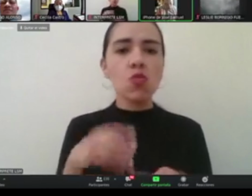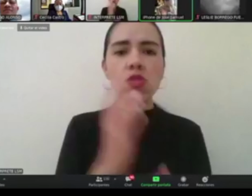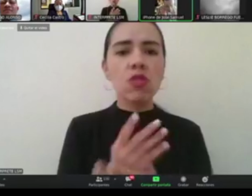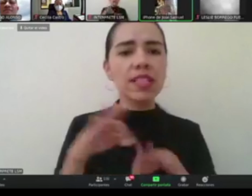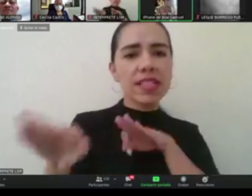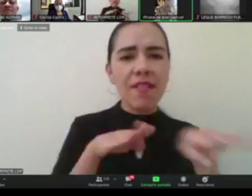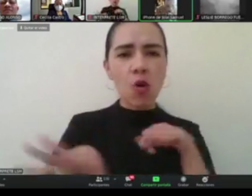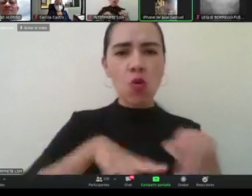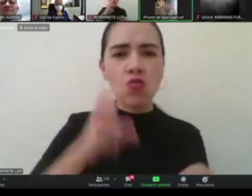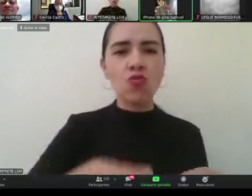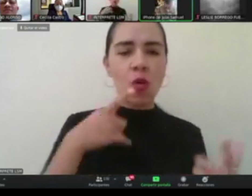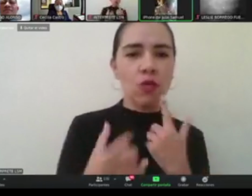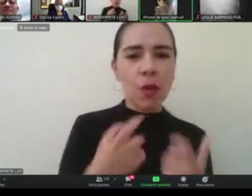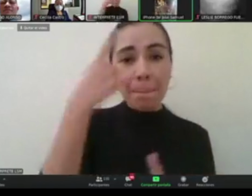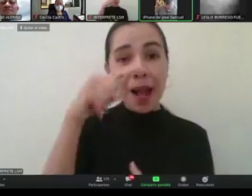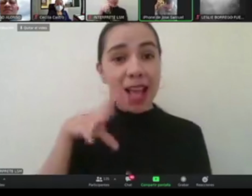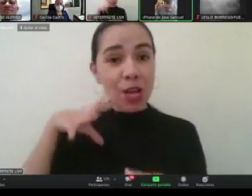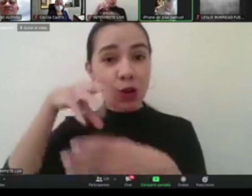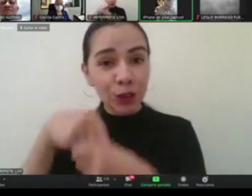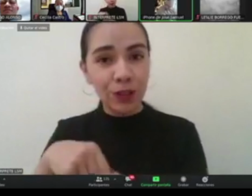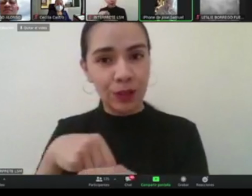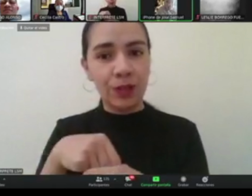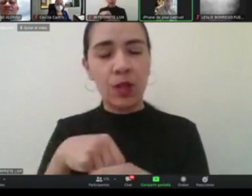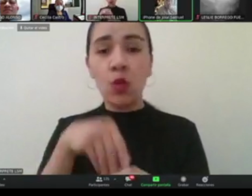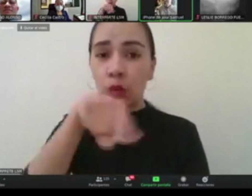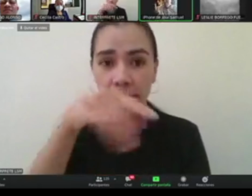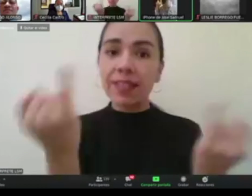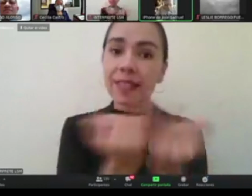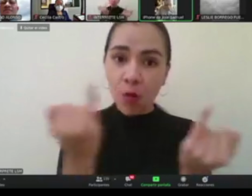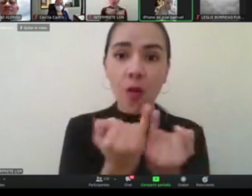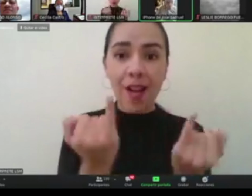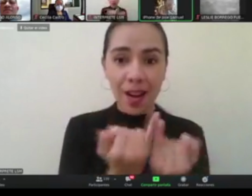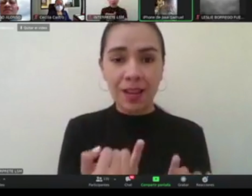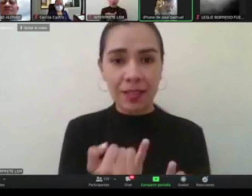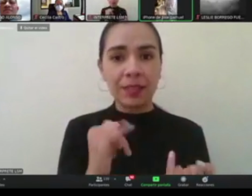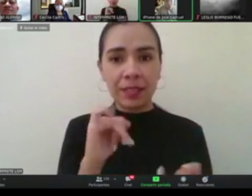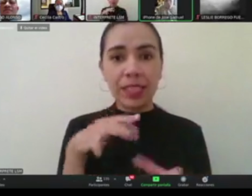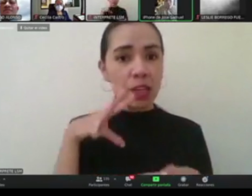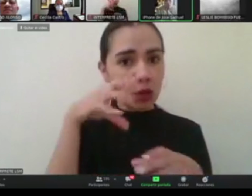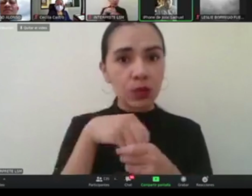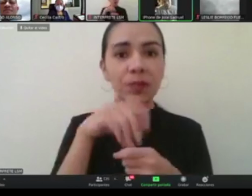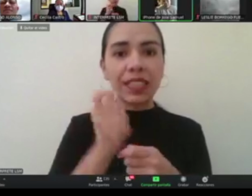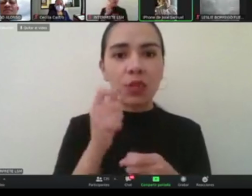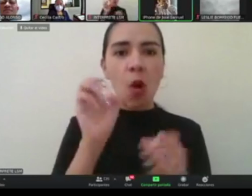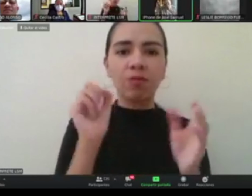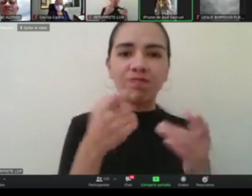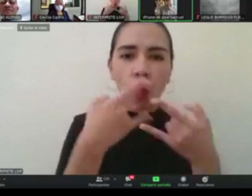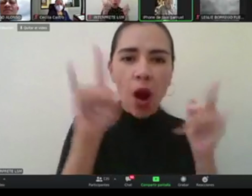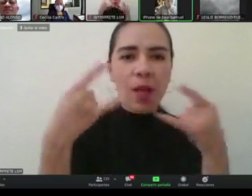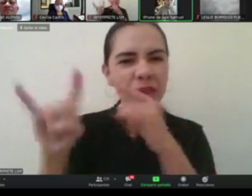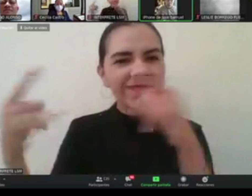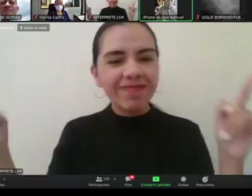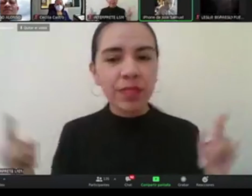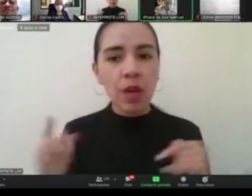Ustedes siéntanse un trabajador así, como debe ser, con la inclusión, y seguir abriendo estas puertas porque